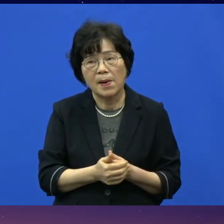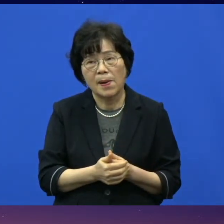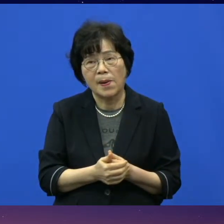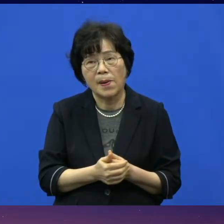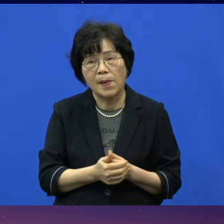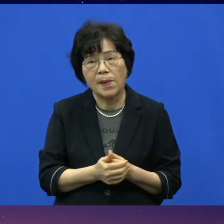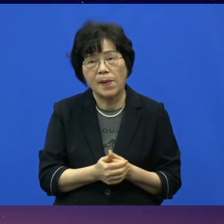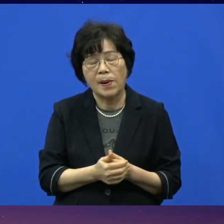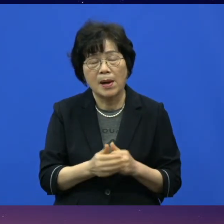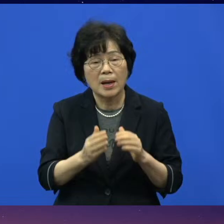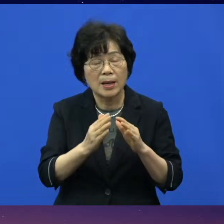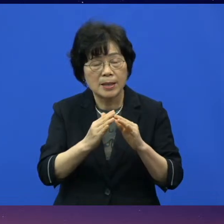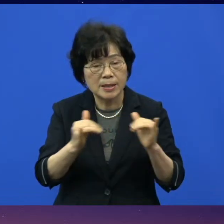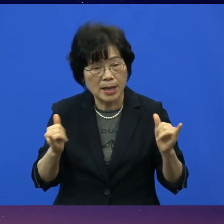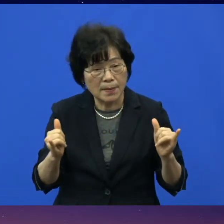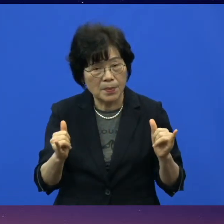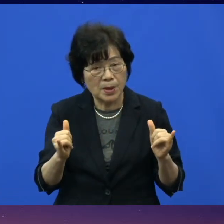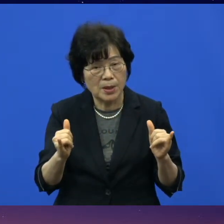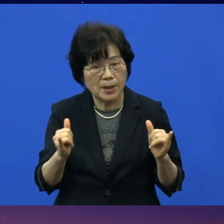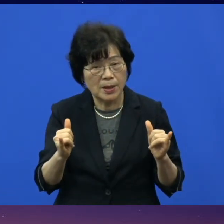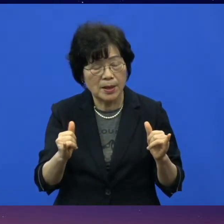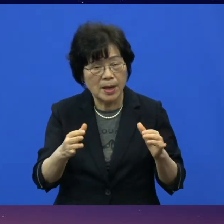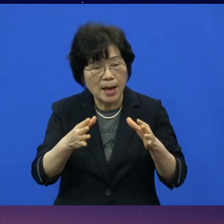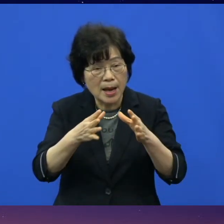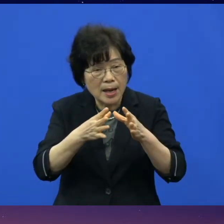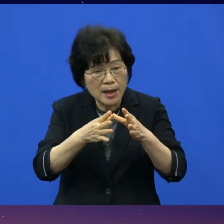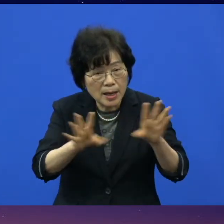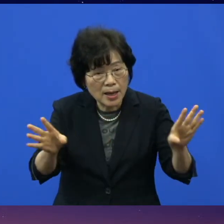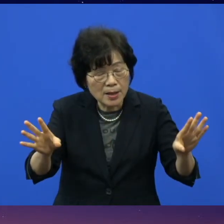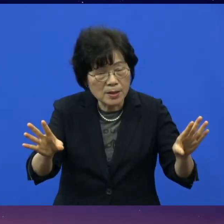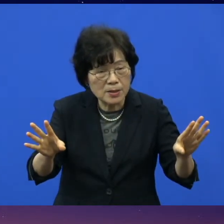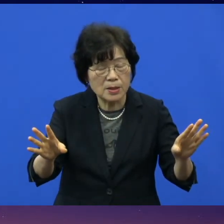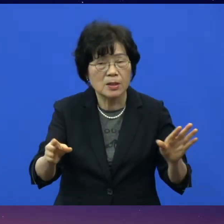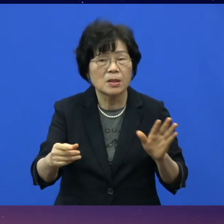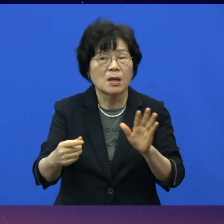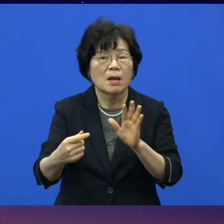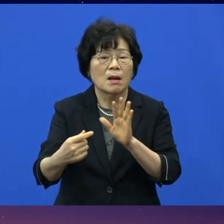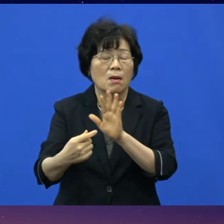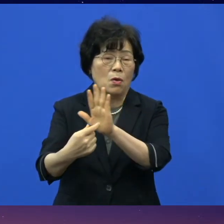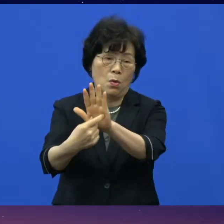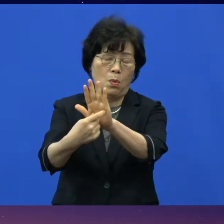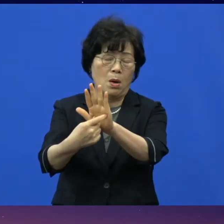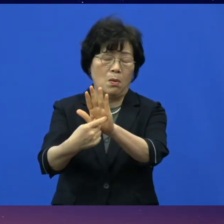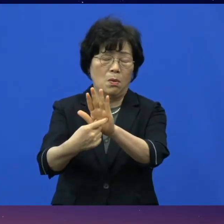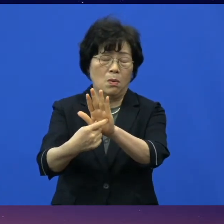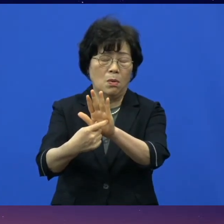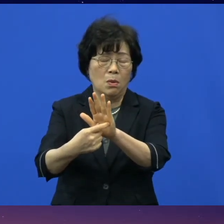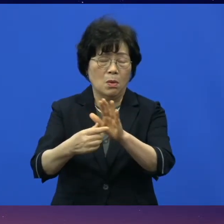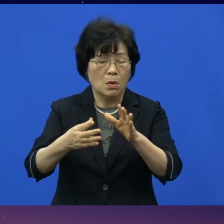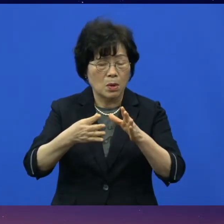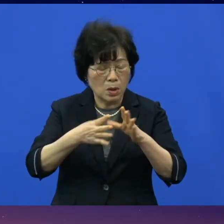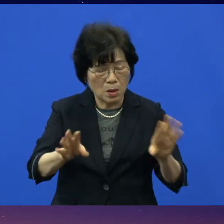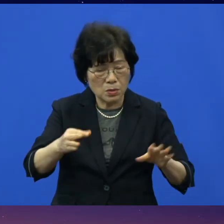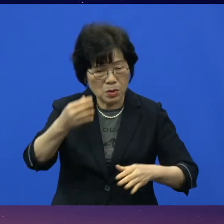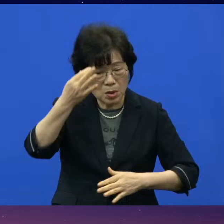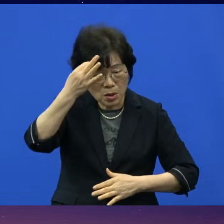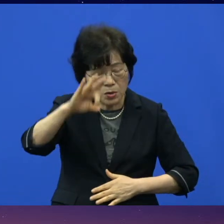그래서 여러분 사람들이 하는 게 뭘까요? 깨어진 것을 거부하는 거예요. 깨어진 걸 인정 안 하는 거예요. 나의